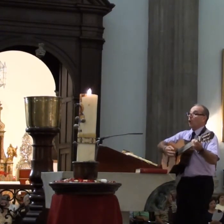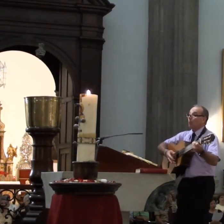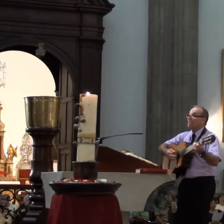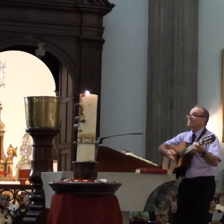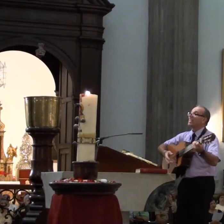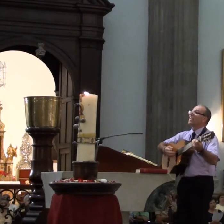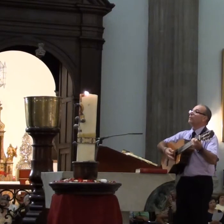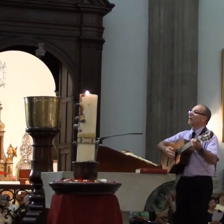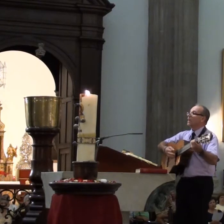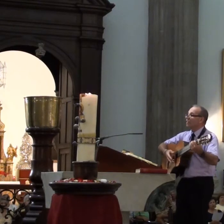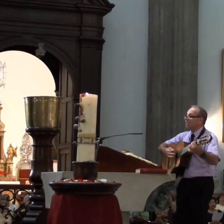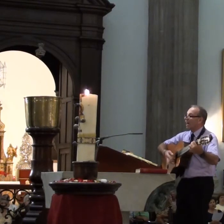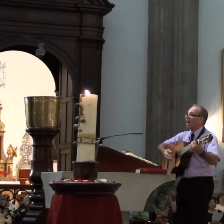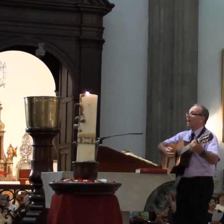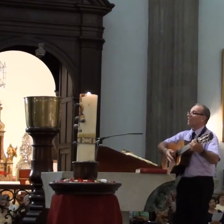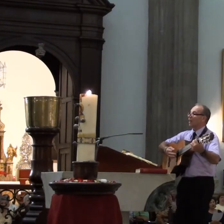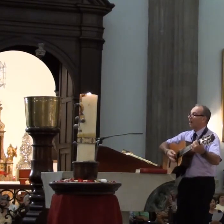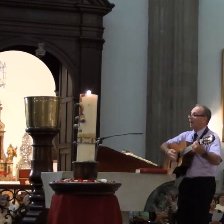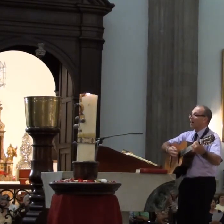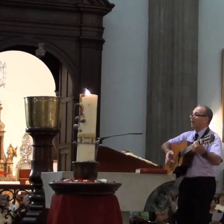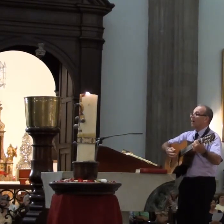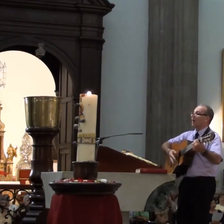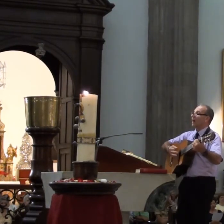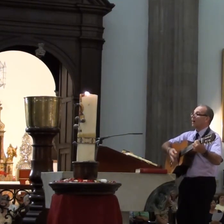no me sirve